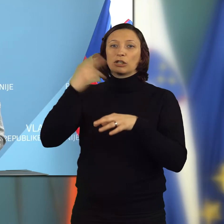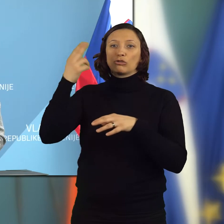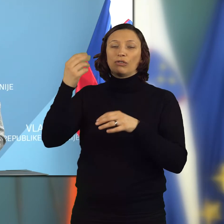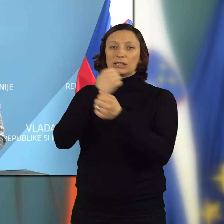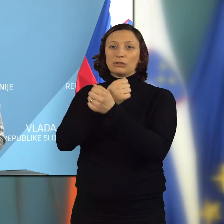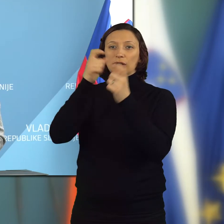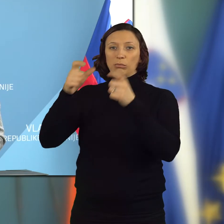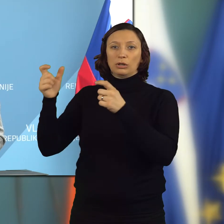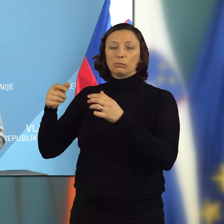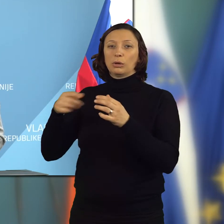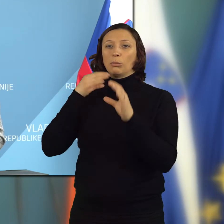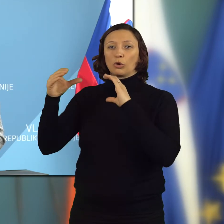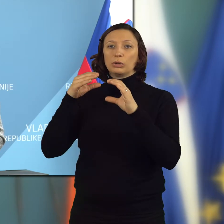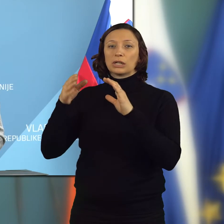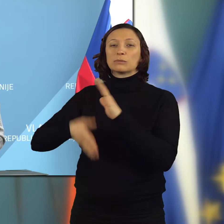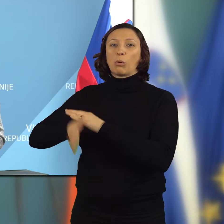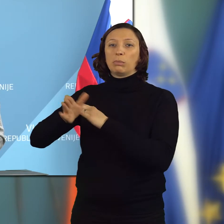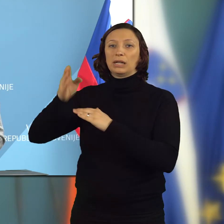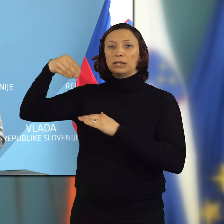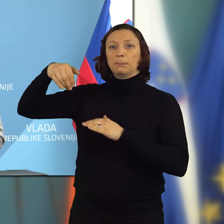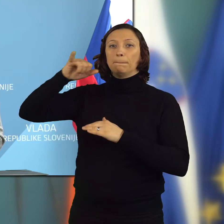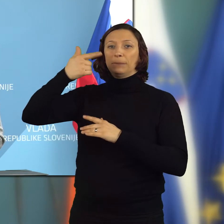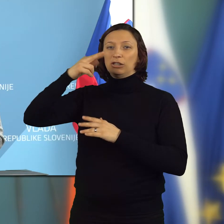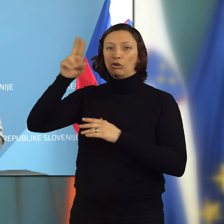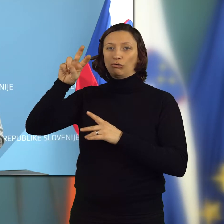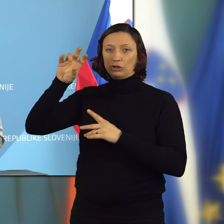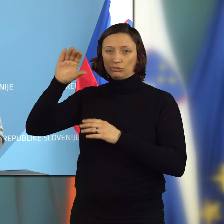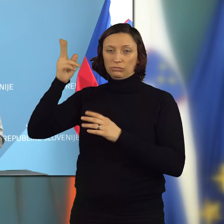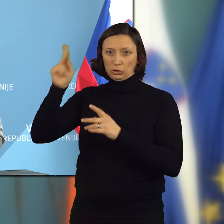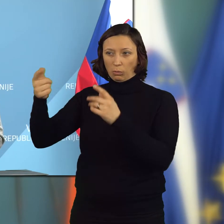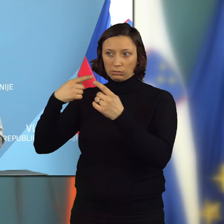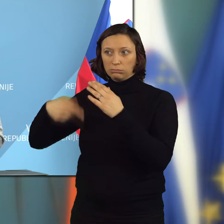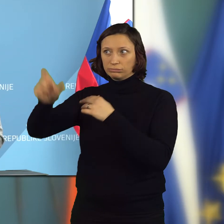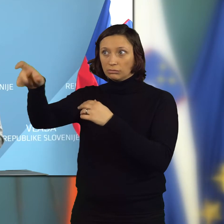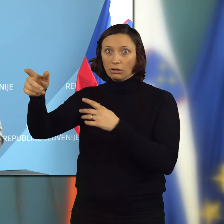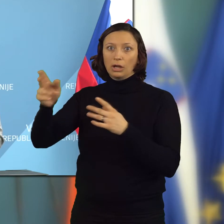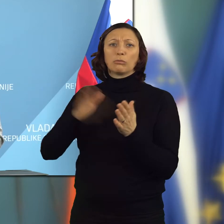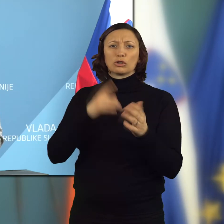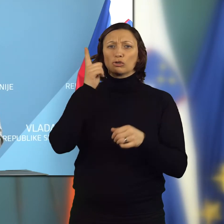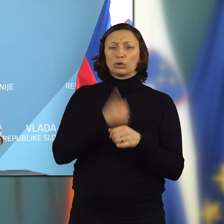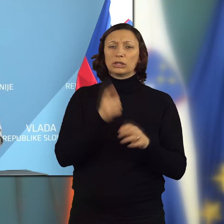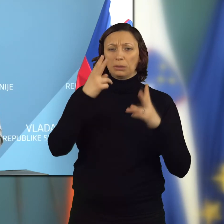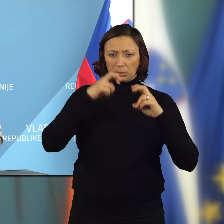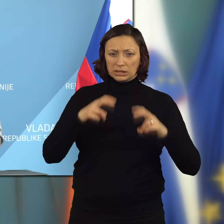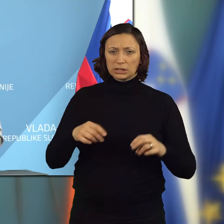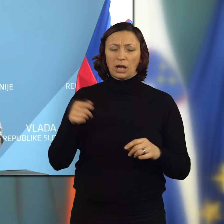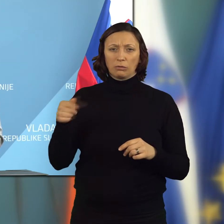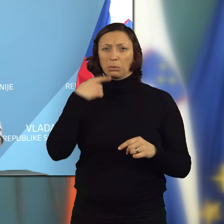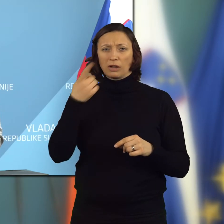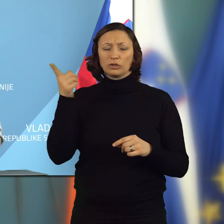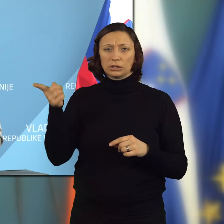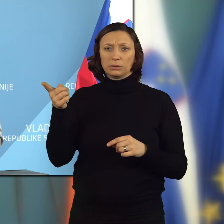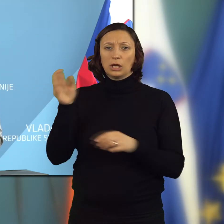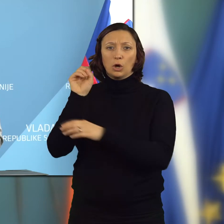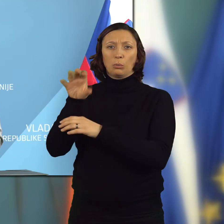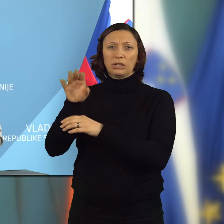Vrh slovenskih zaporov naj bi komuniciral s pobeglim Mitrovićem, to je primer iz Kopra. Boste odredili kakšno preiskavo? Gre namreč za